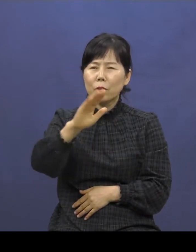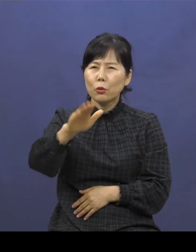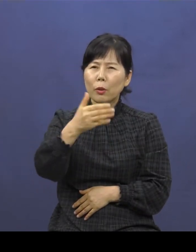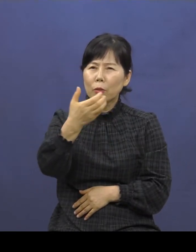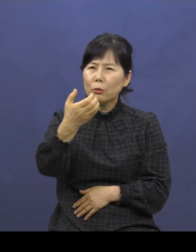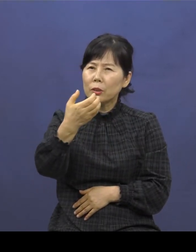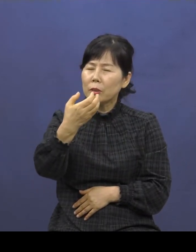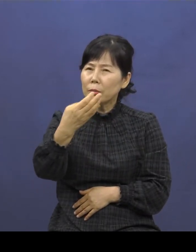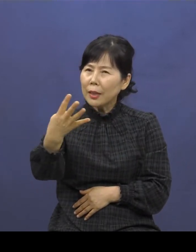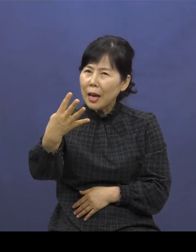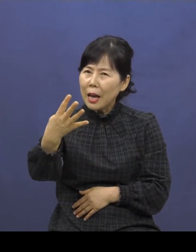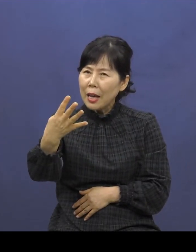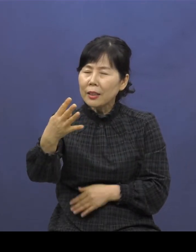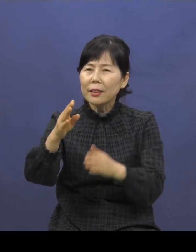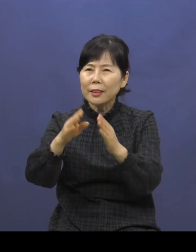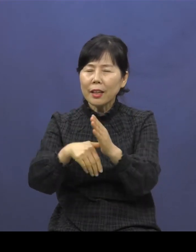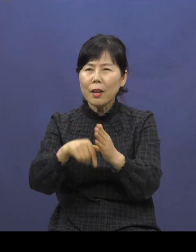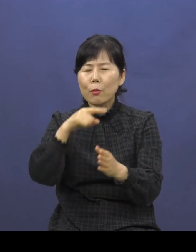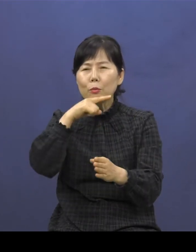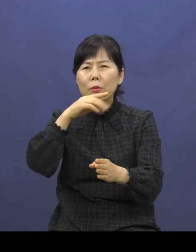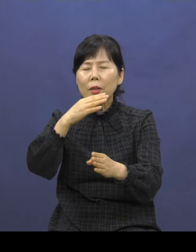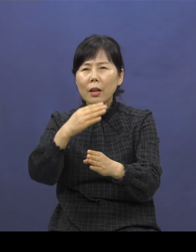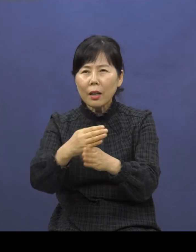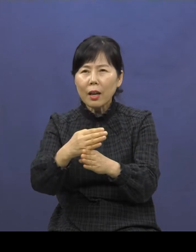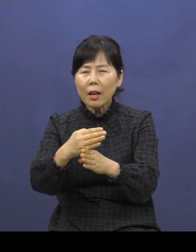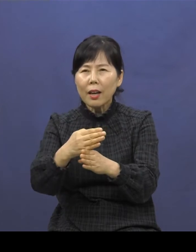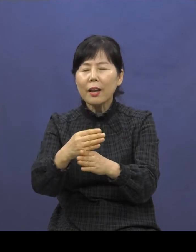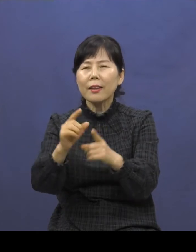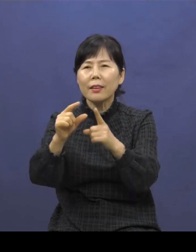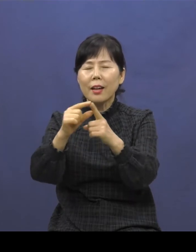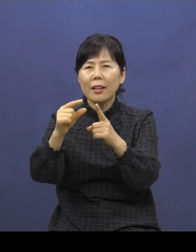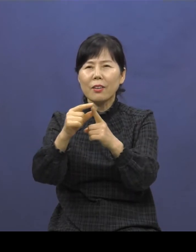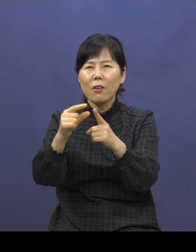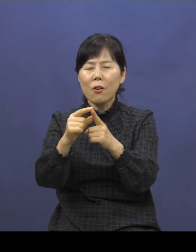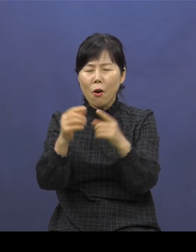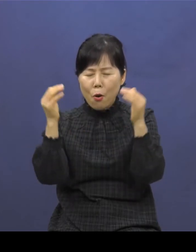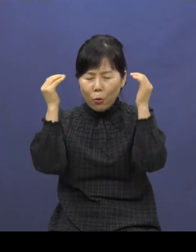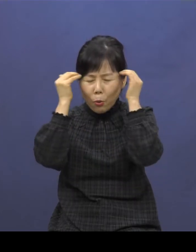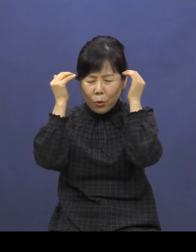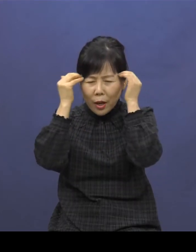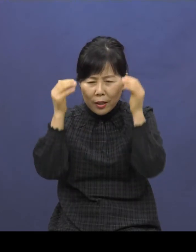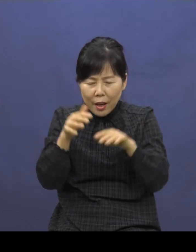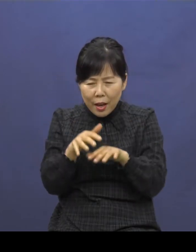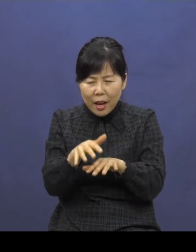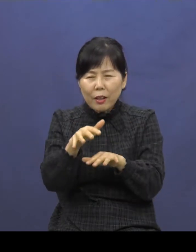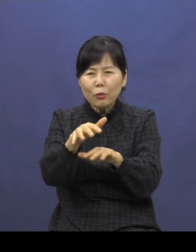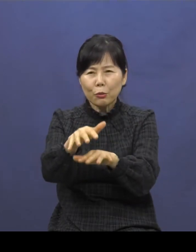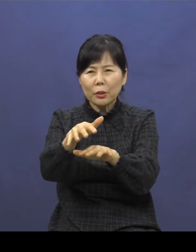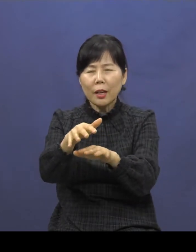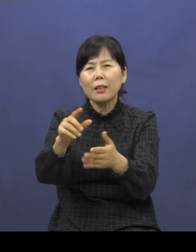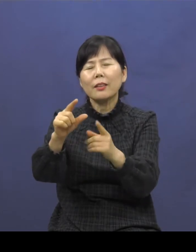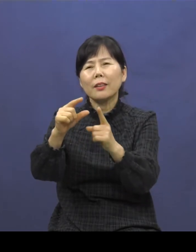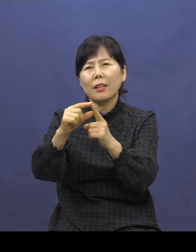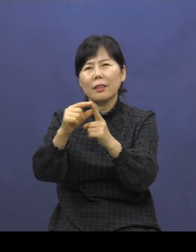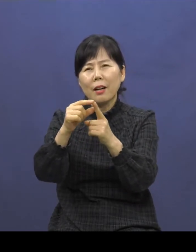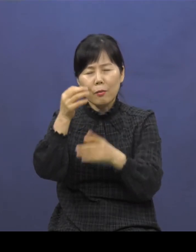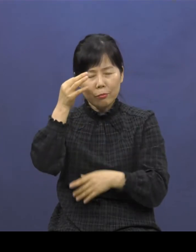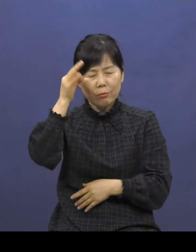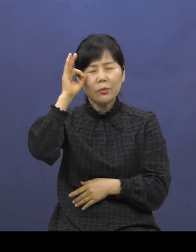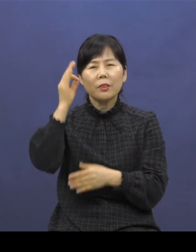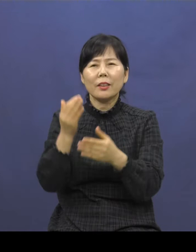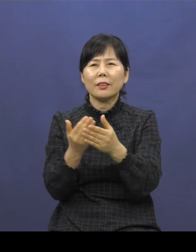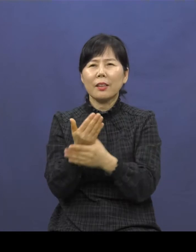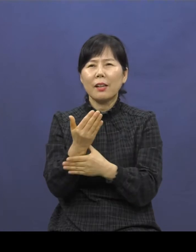1994년도에 북한에서 있었던 그 단어 고난의 행군, 그것이 어쩌면 지금 우리의 상황에 가장 잘 맞는